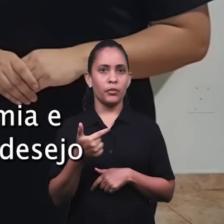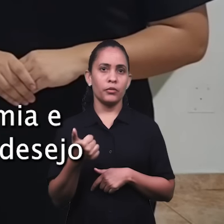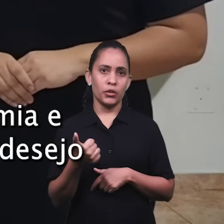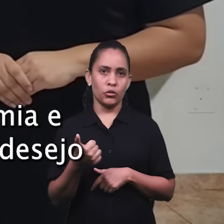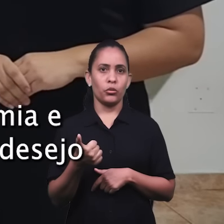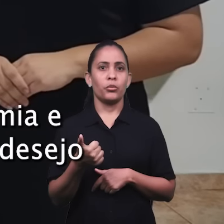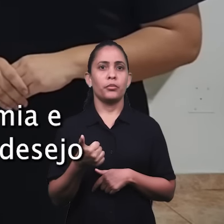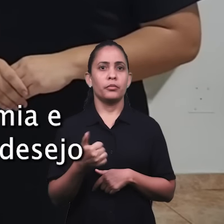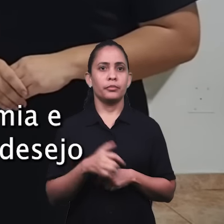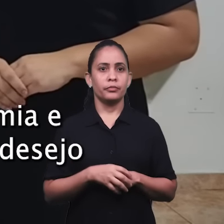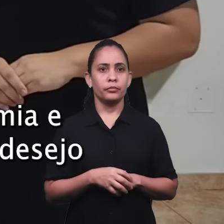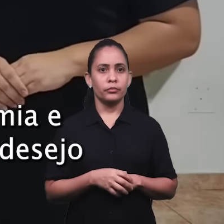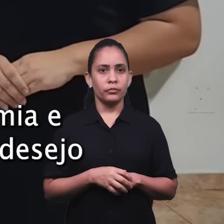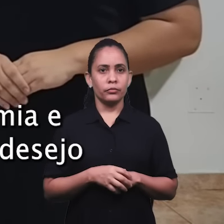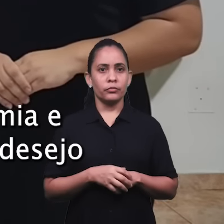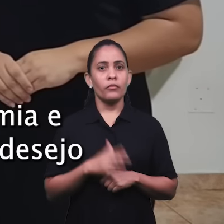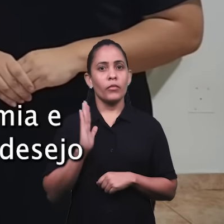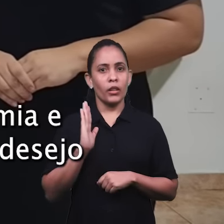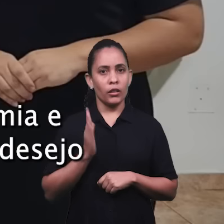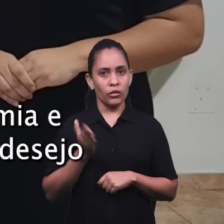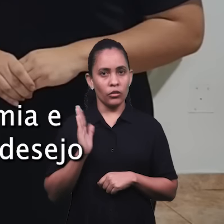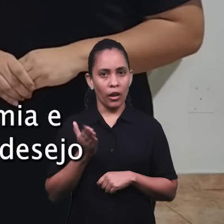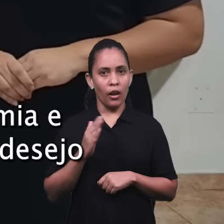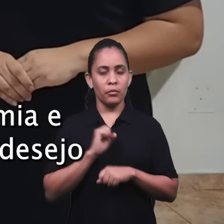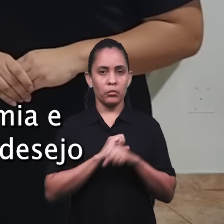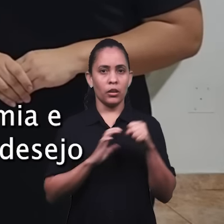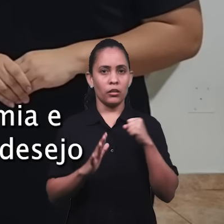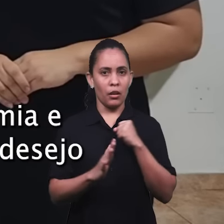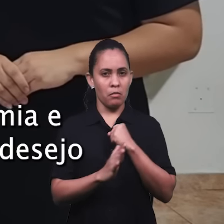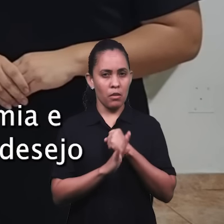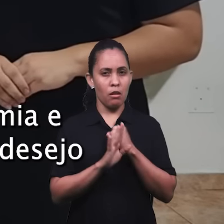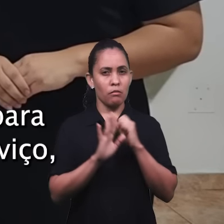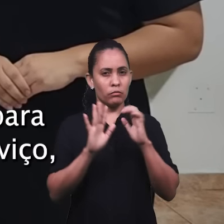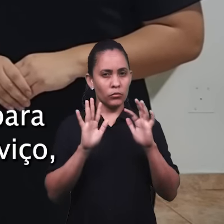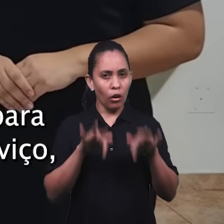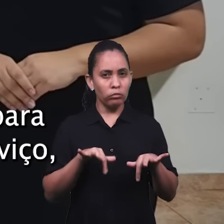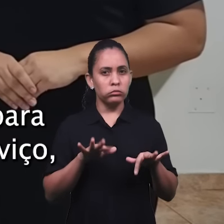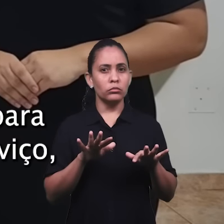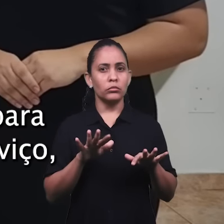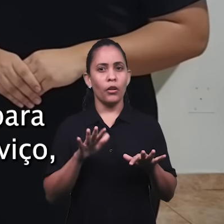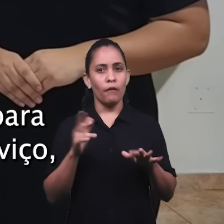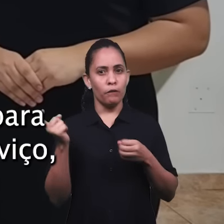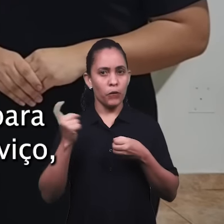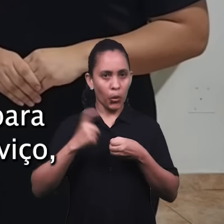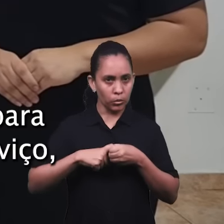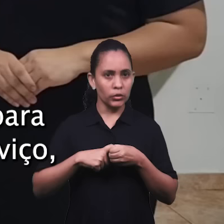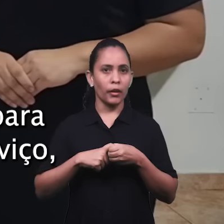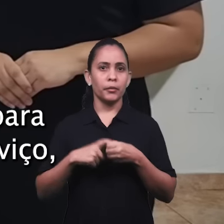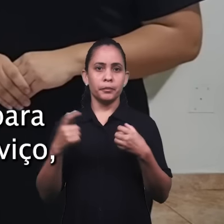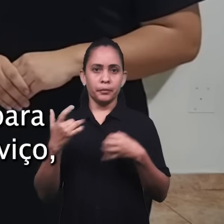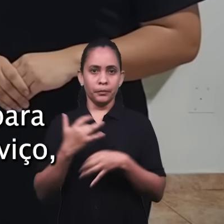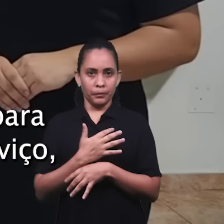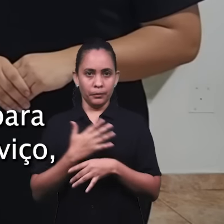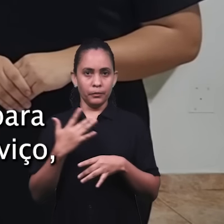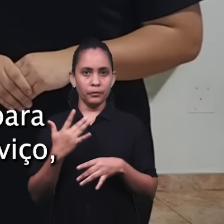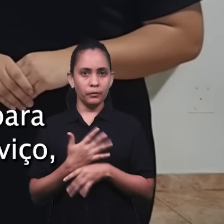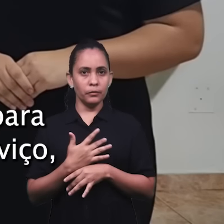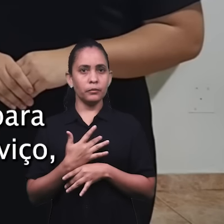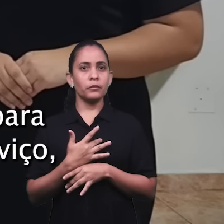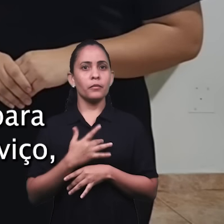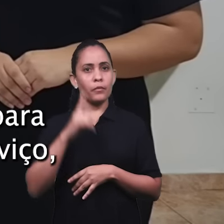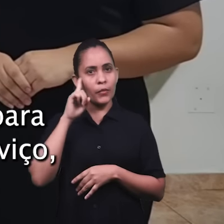ese servicio. Y cuando en 2021 ya estaba un poco más tranquilizado la situación de la